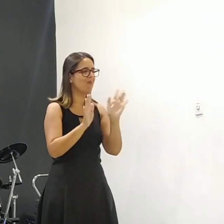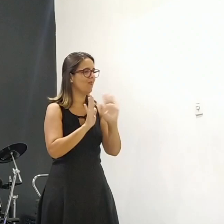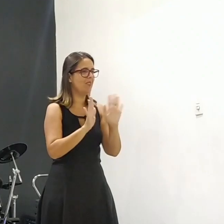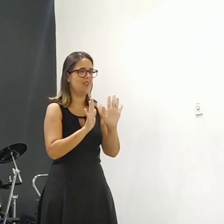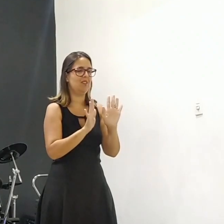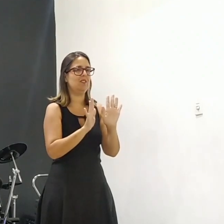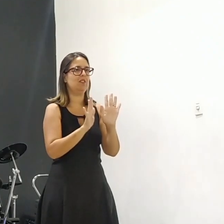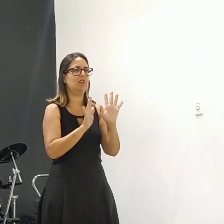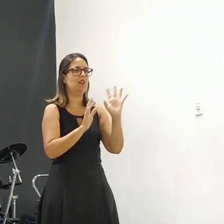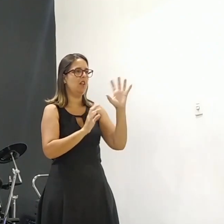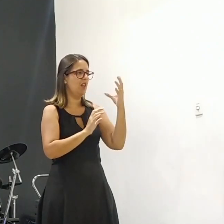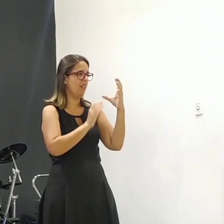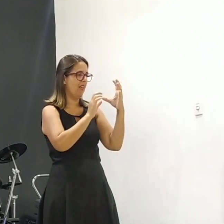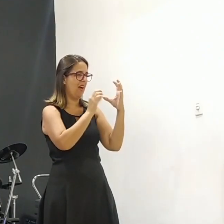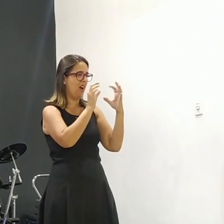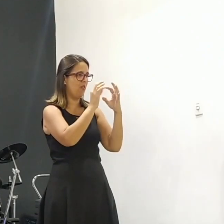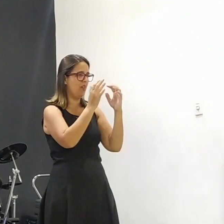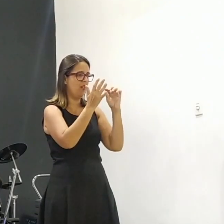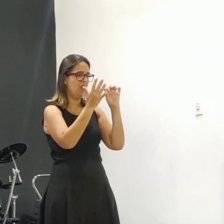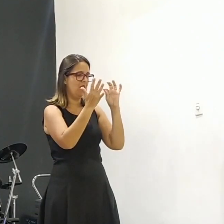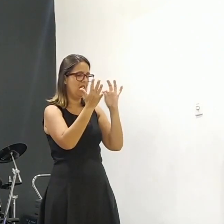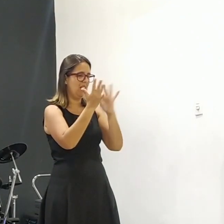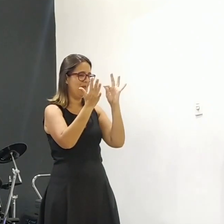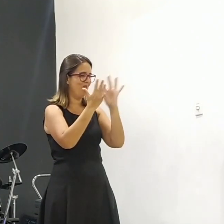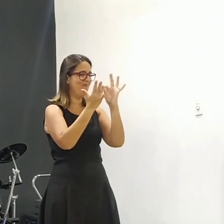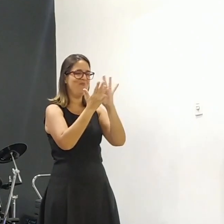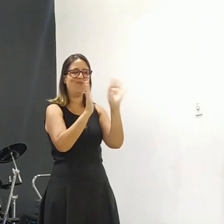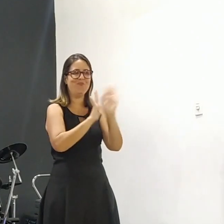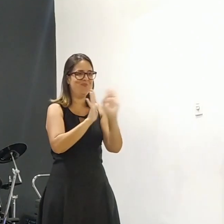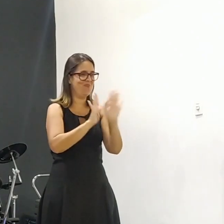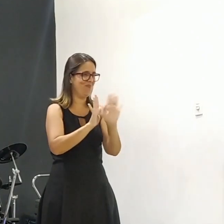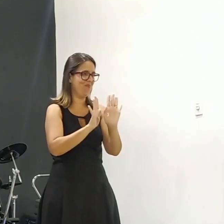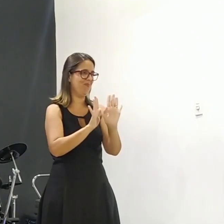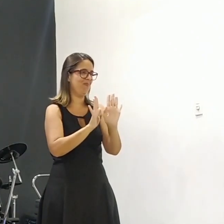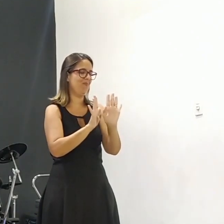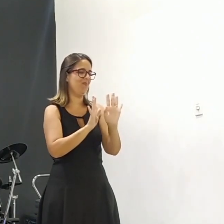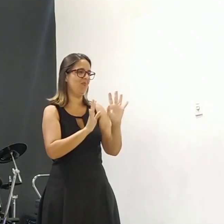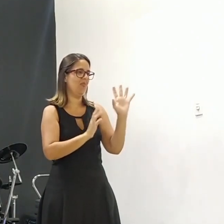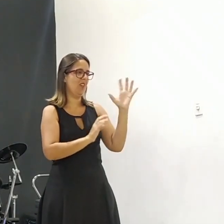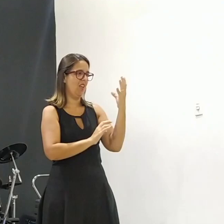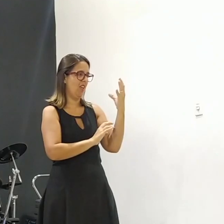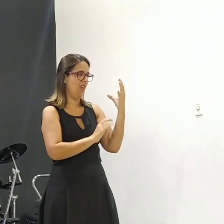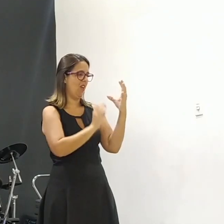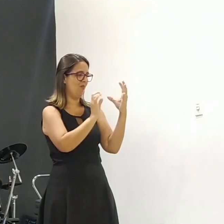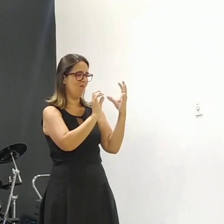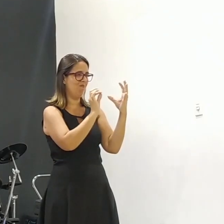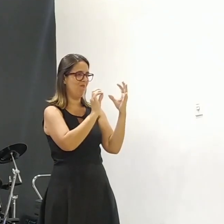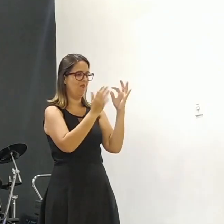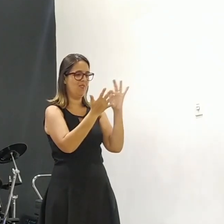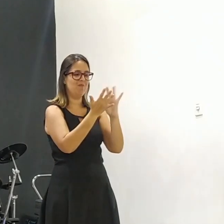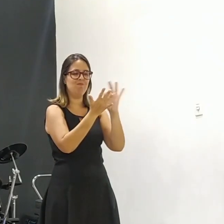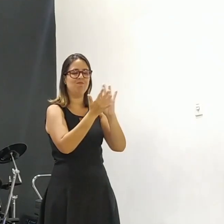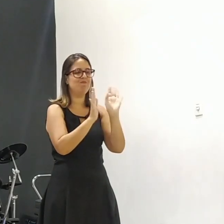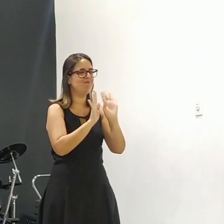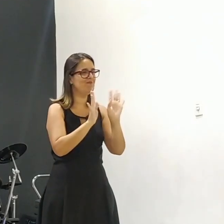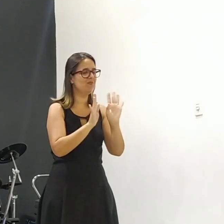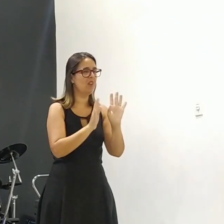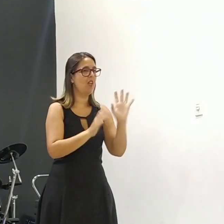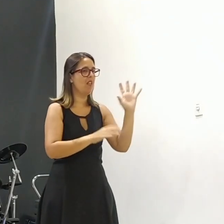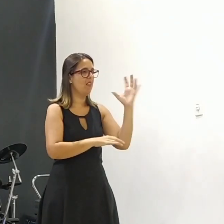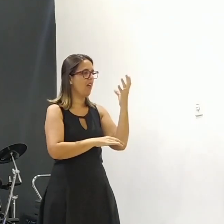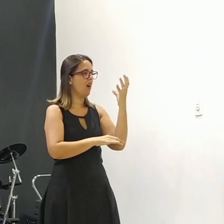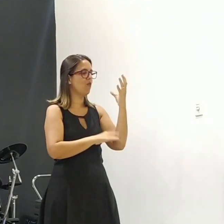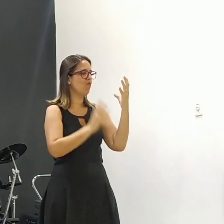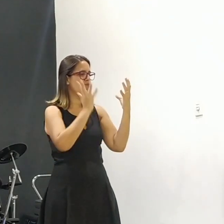Não vai ser árvore com espinho, não, irmão. Amém? Não vai ser árvore com espinho, não. Vão ser árvores